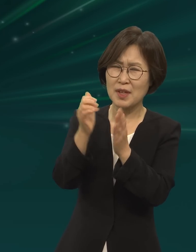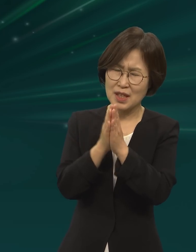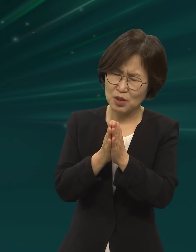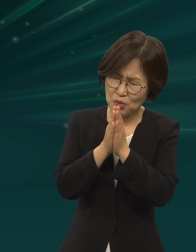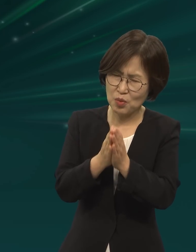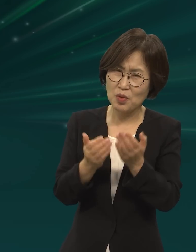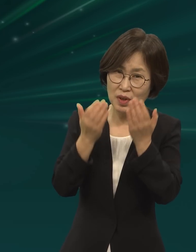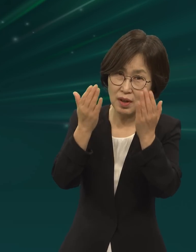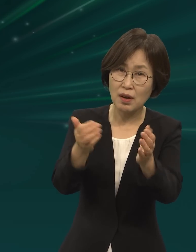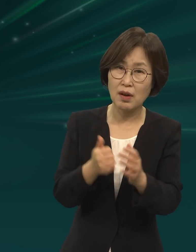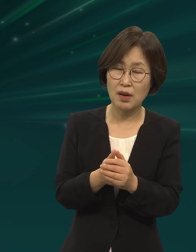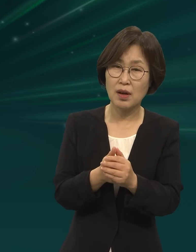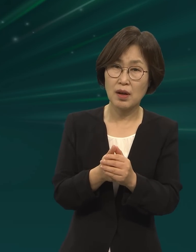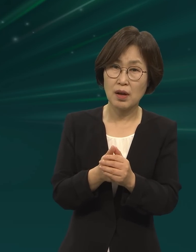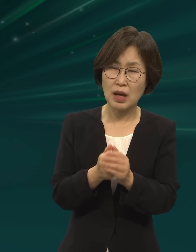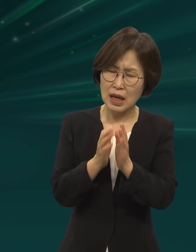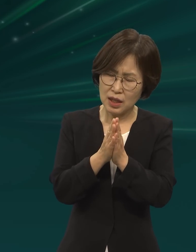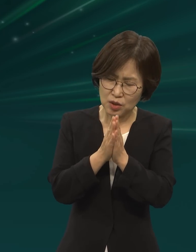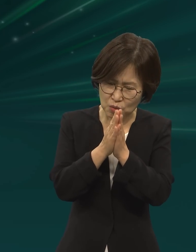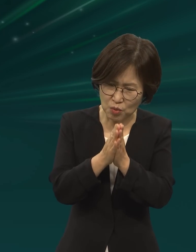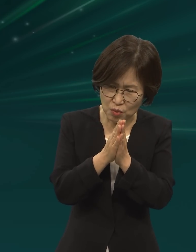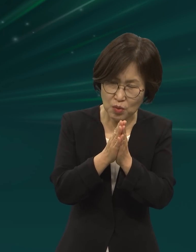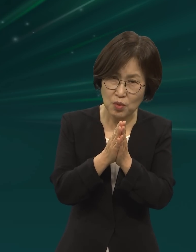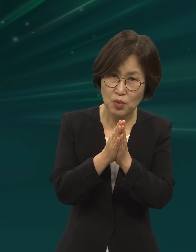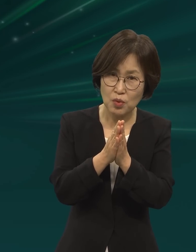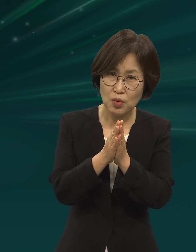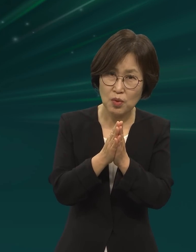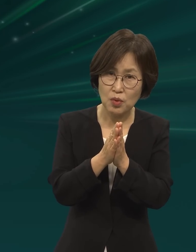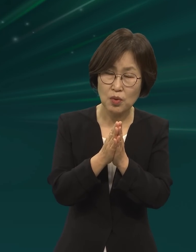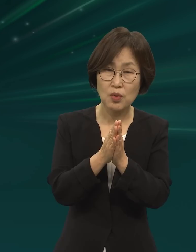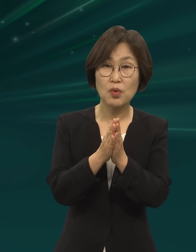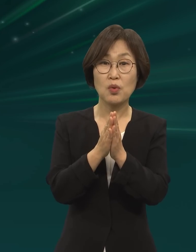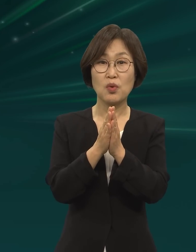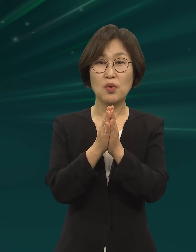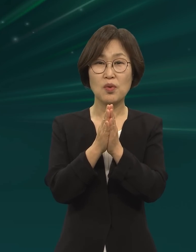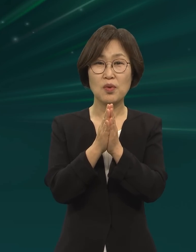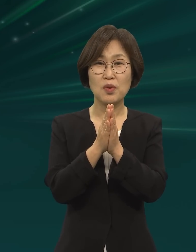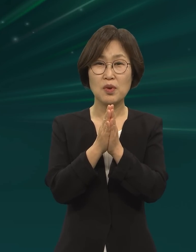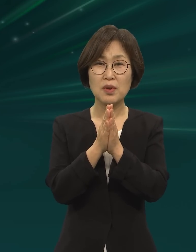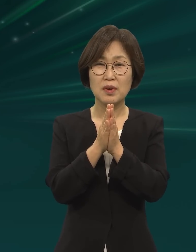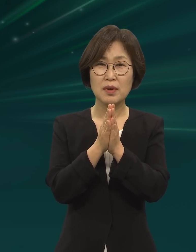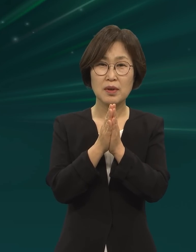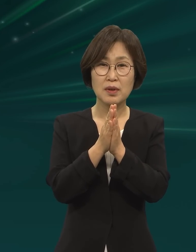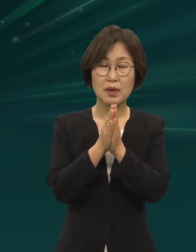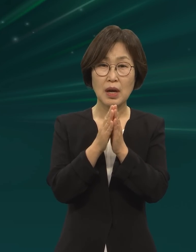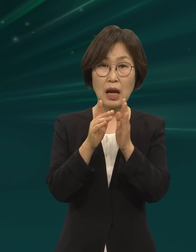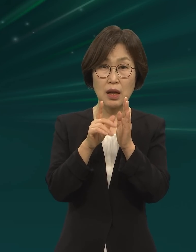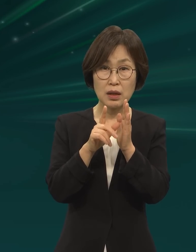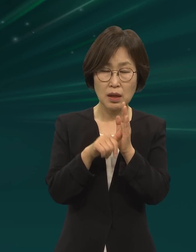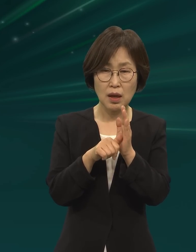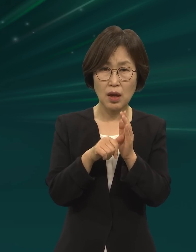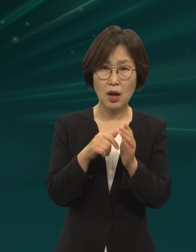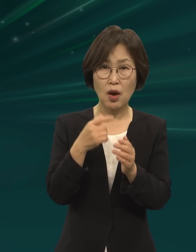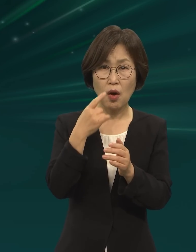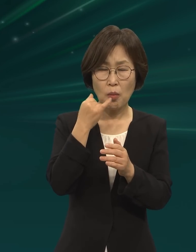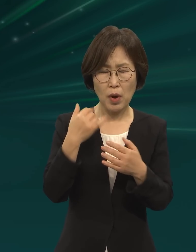했습니다. 기도하다가 이제 우리가 보니까 엄마가 말하기